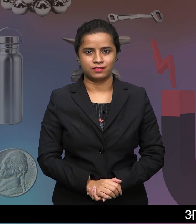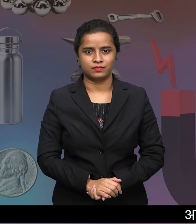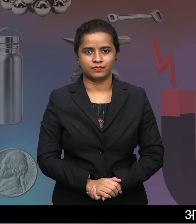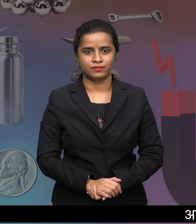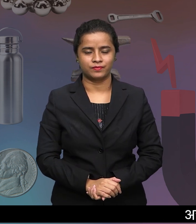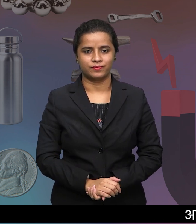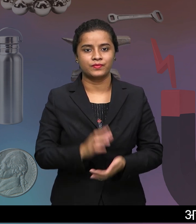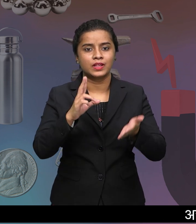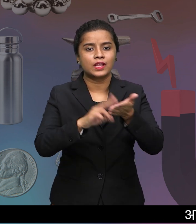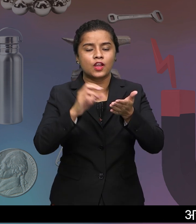अचुंबकीय पदार्थ,